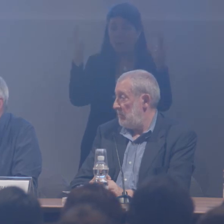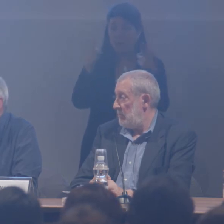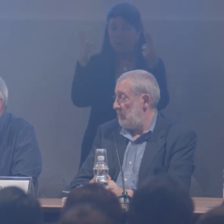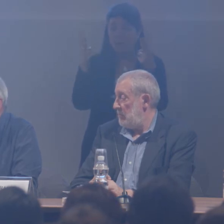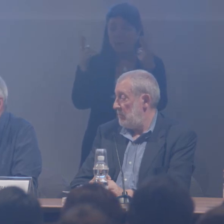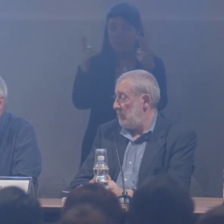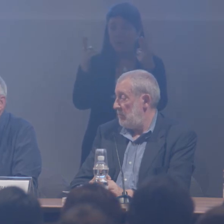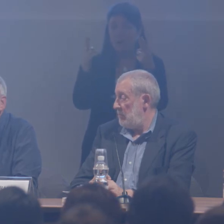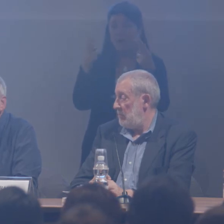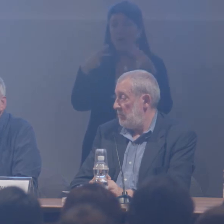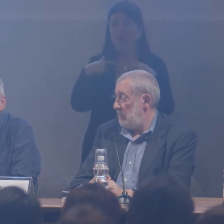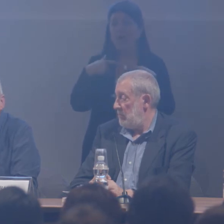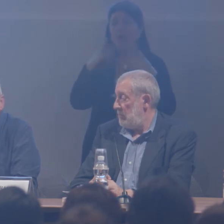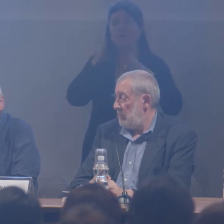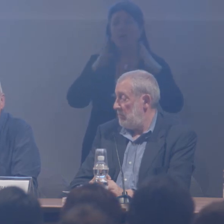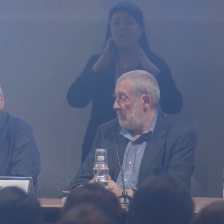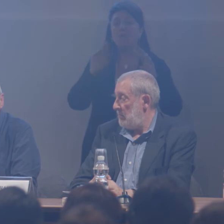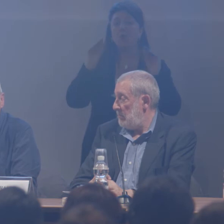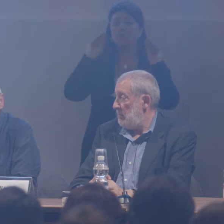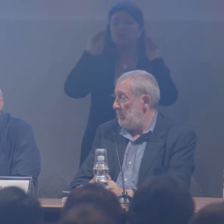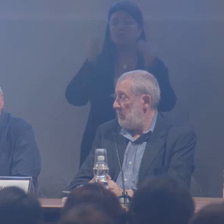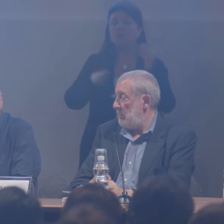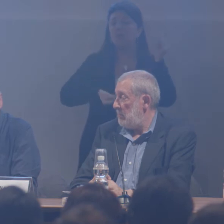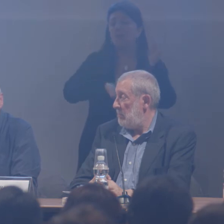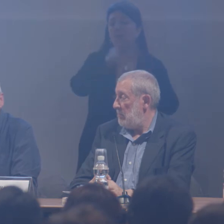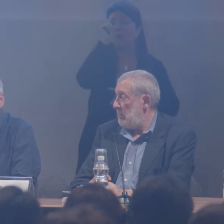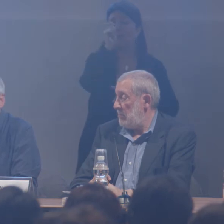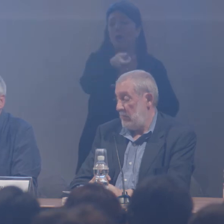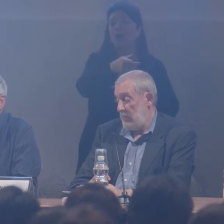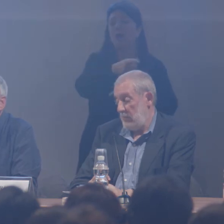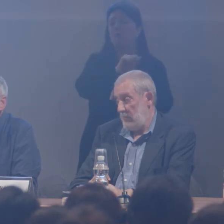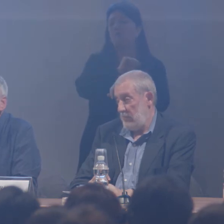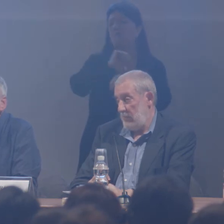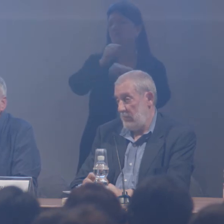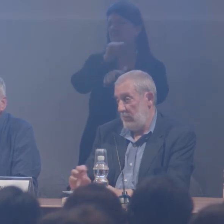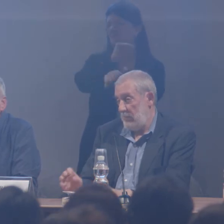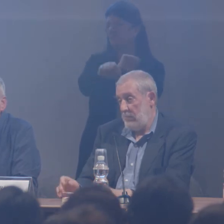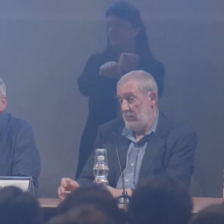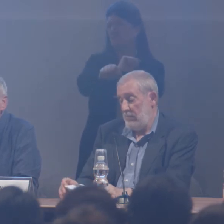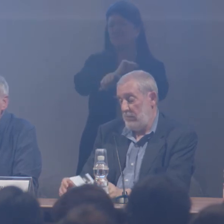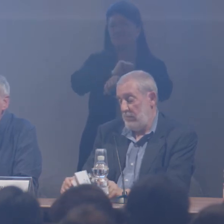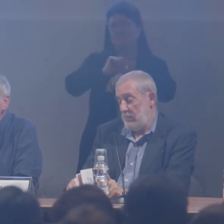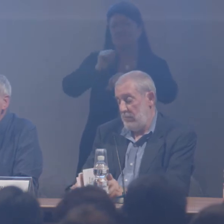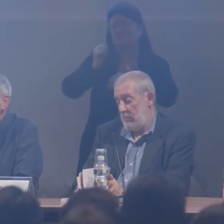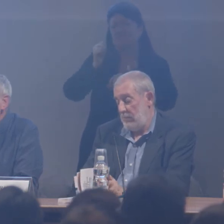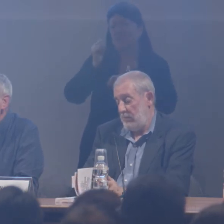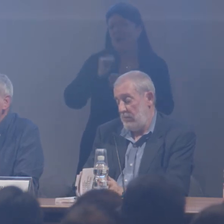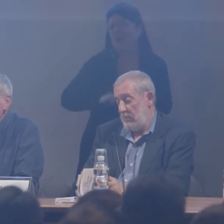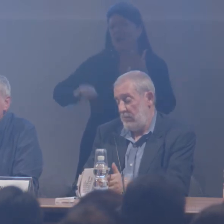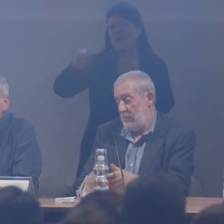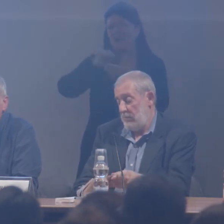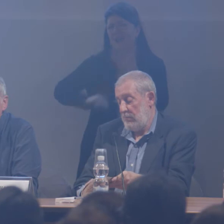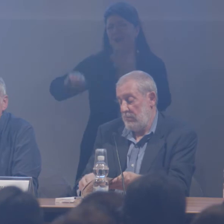di tanti mafiosi, a migliaia e migliaia di anni di carcere, se quindi non ci fosse